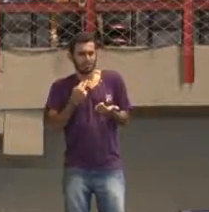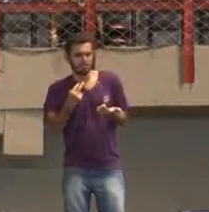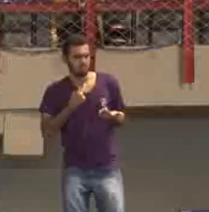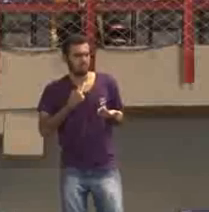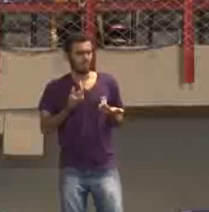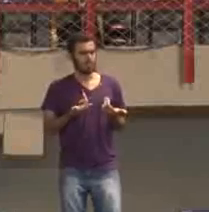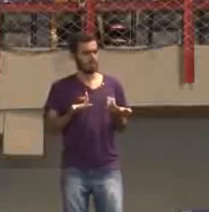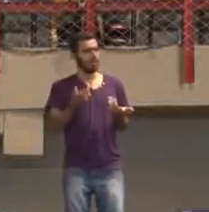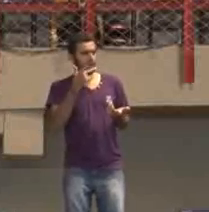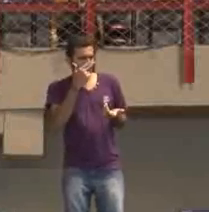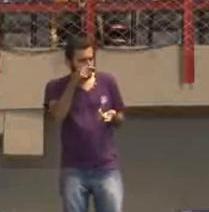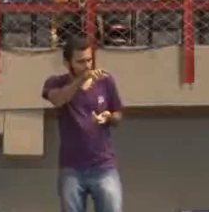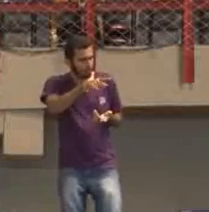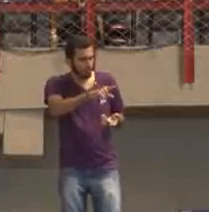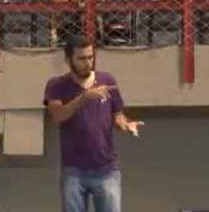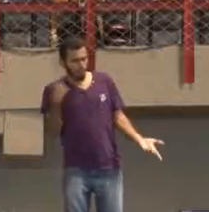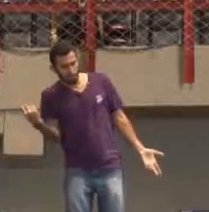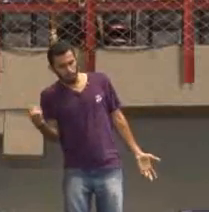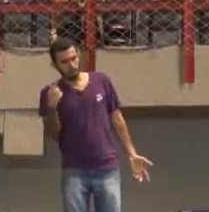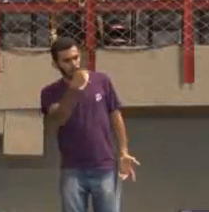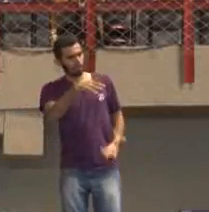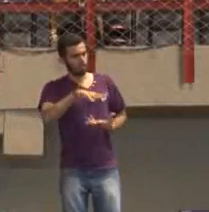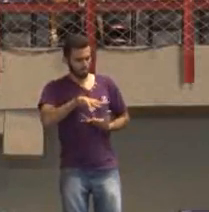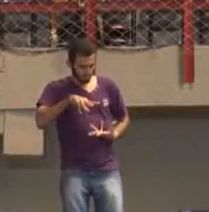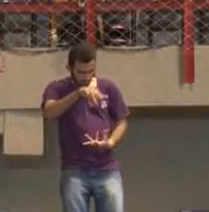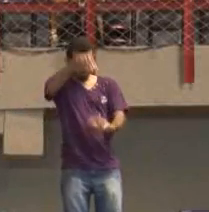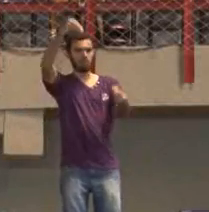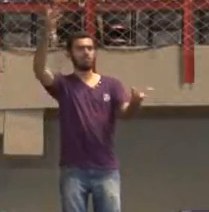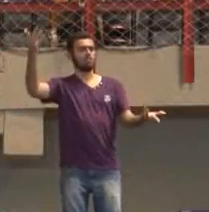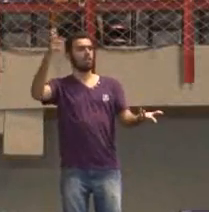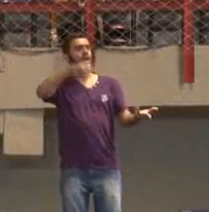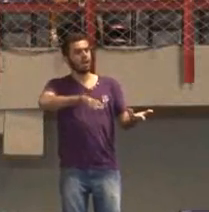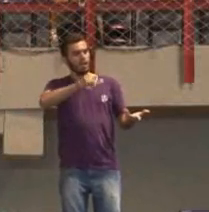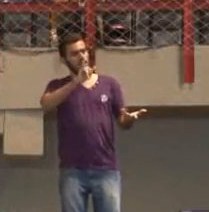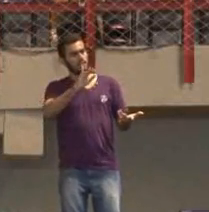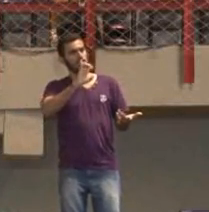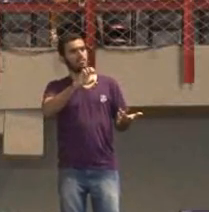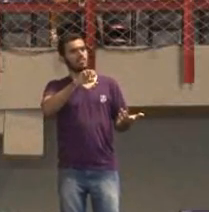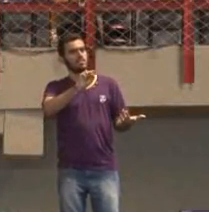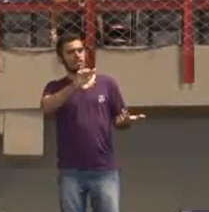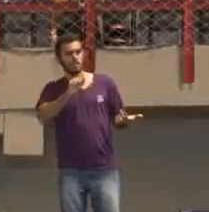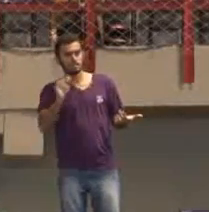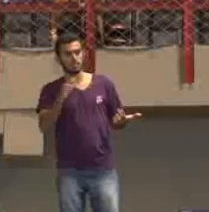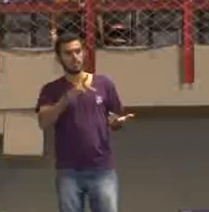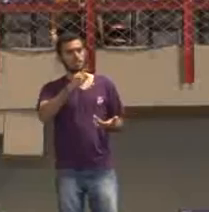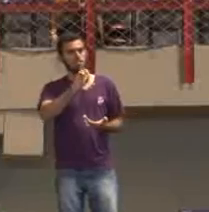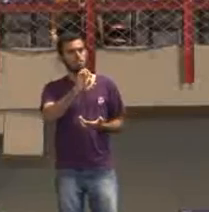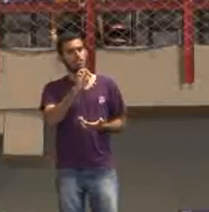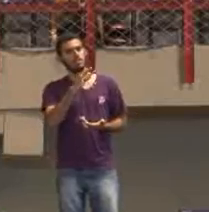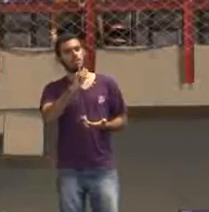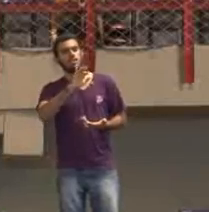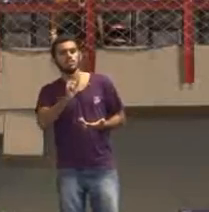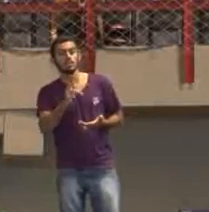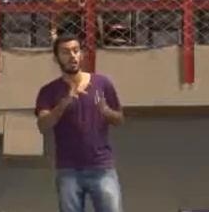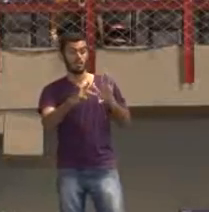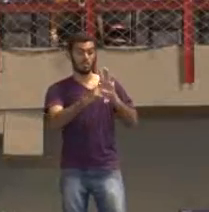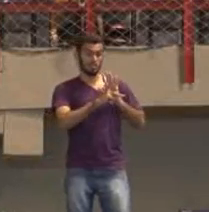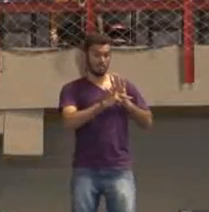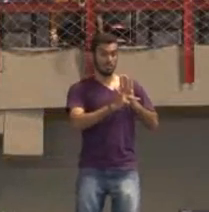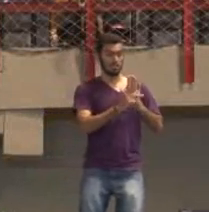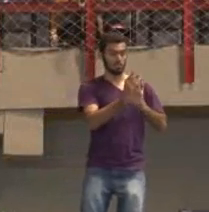você morreu e a sua alma foi embora, se chama licença poética. Da forma ou do conteúdo? Do